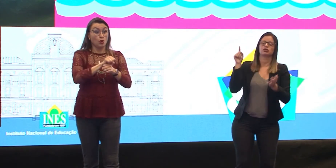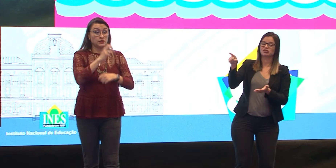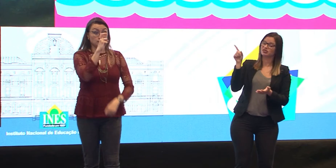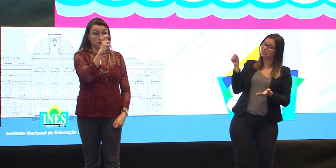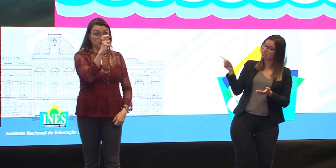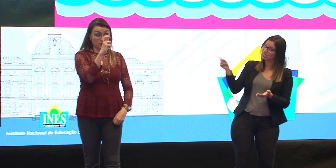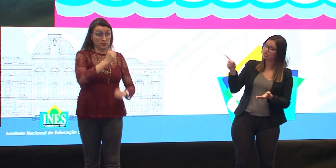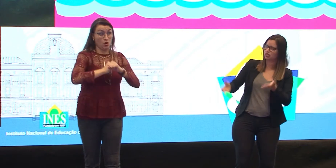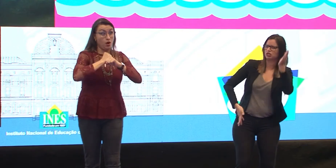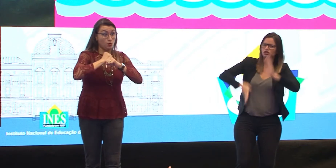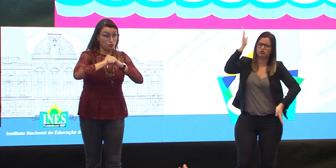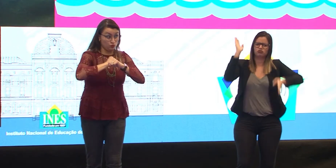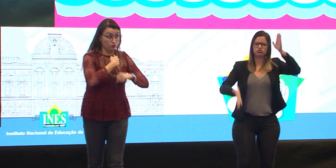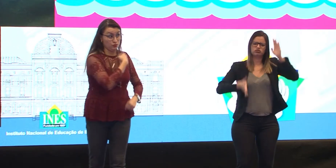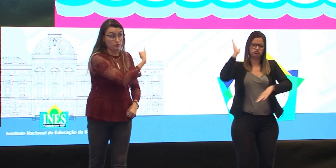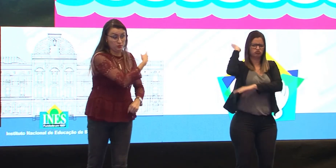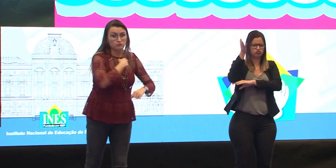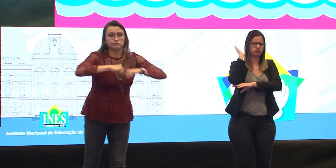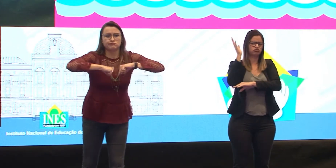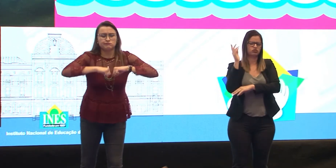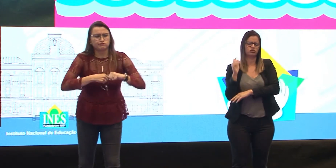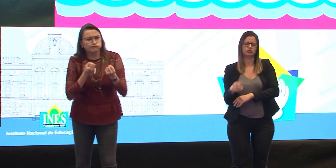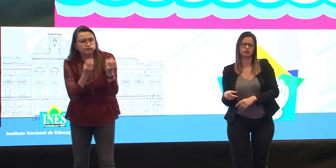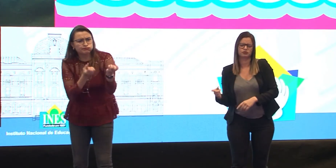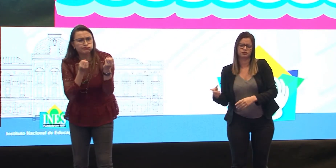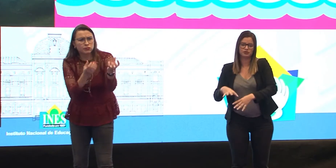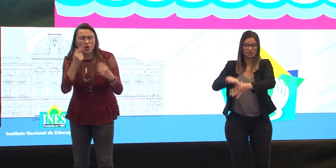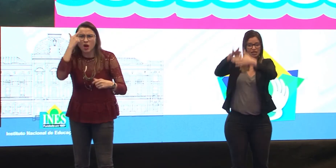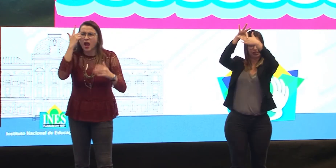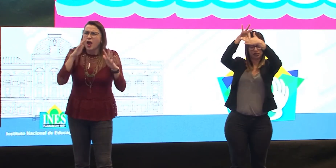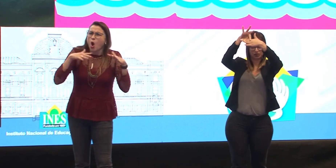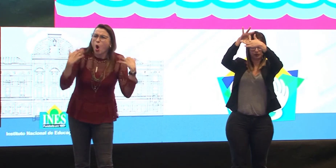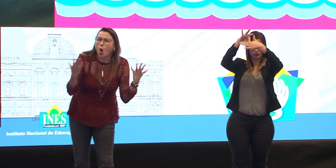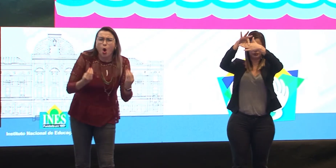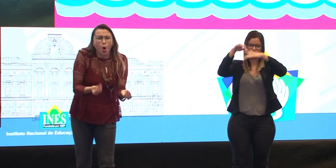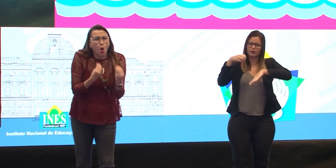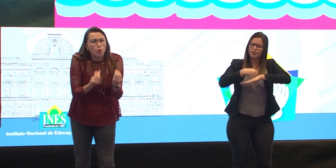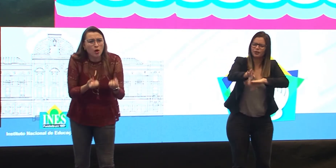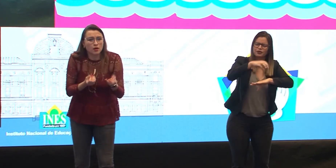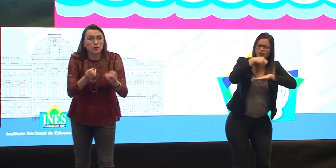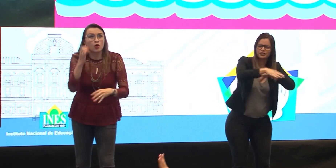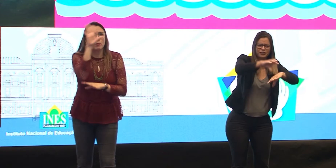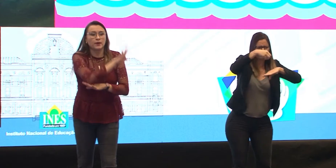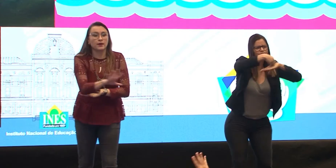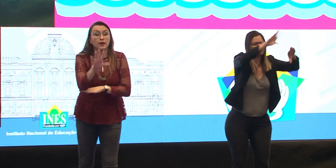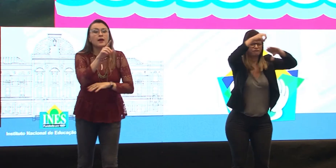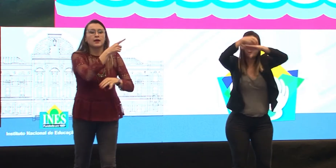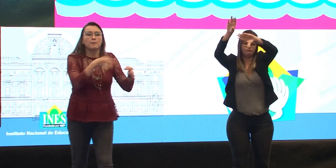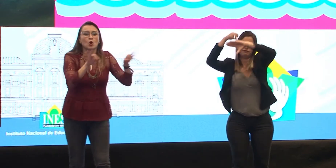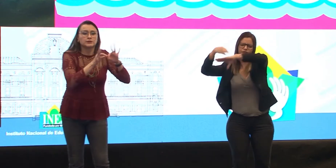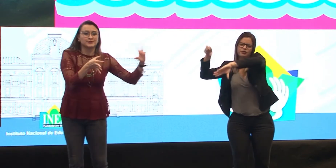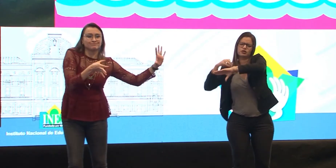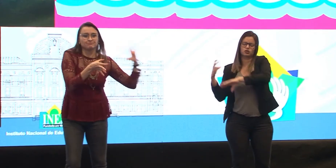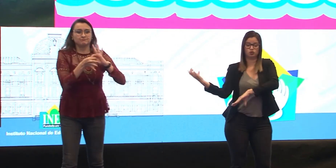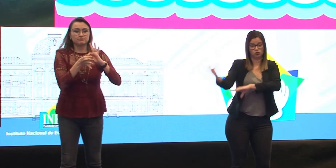e o que é necessário. Então eu tenho já experiência nessa instituição e a gente pensa em como vai